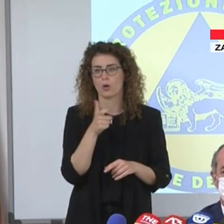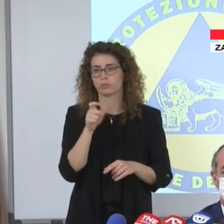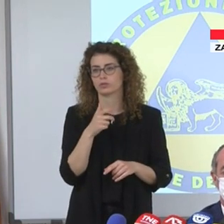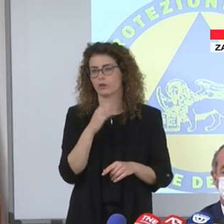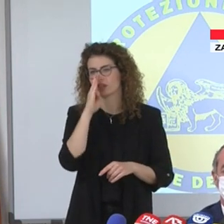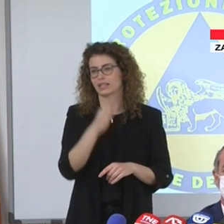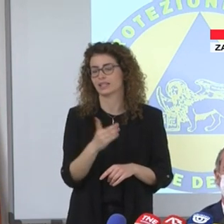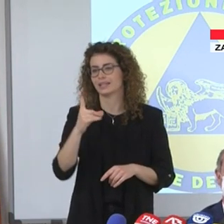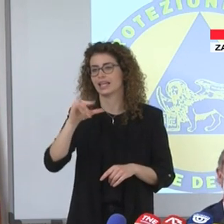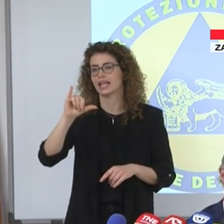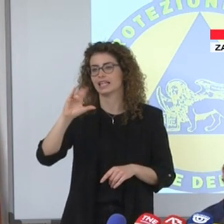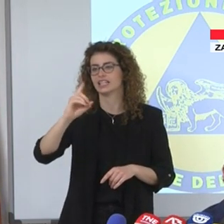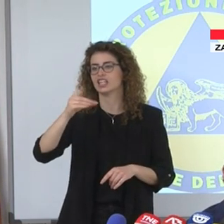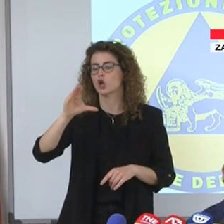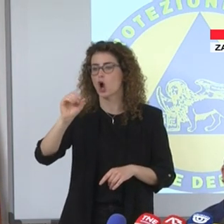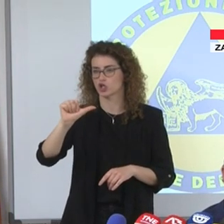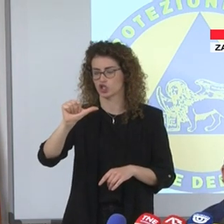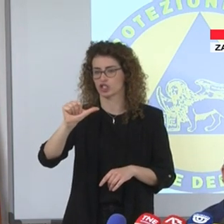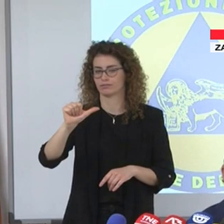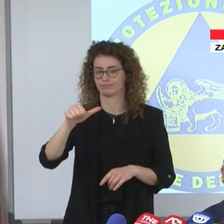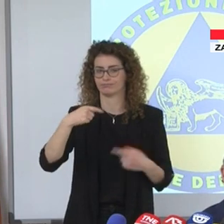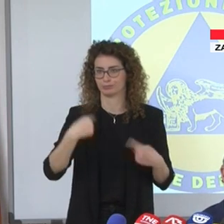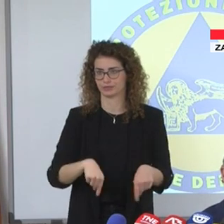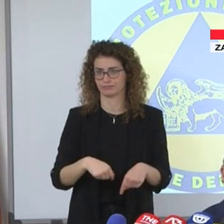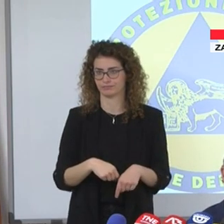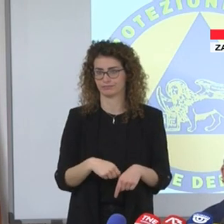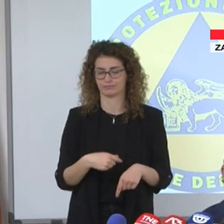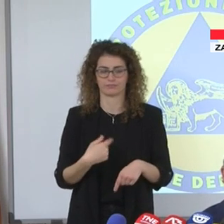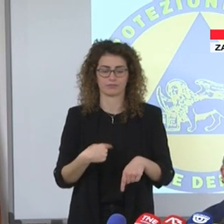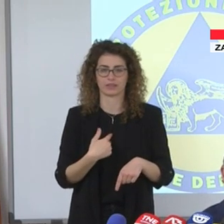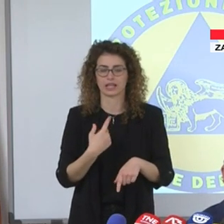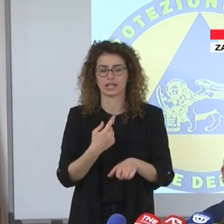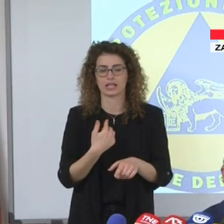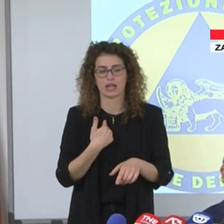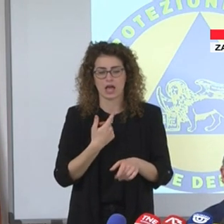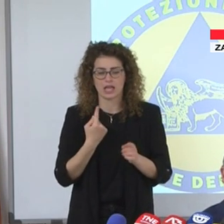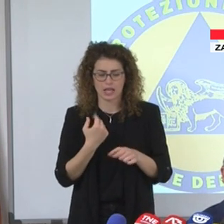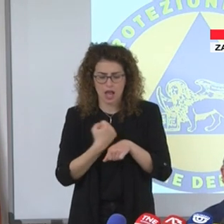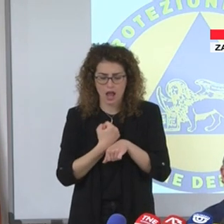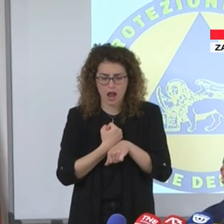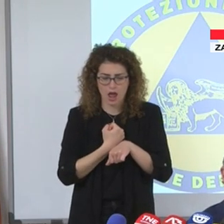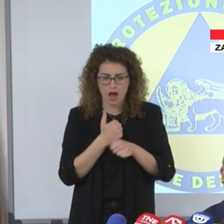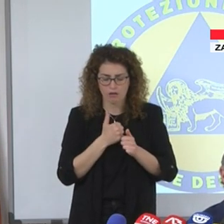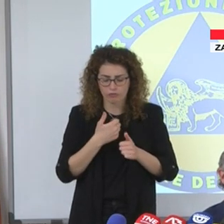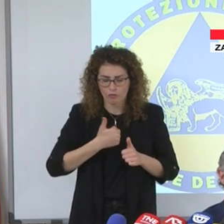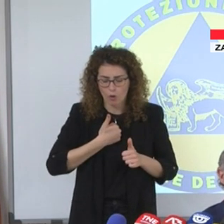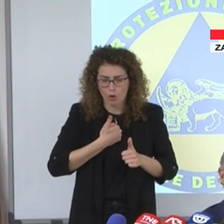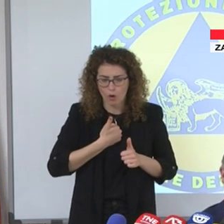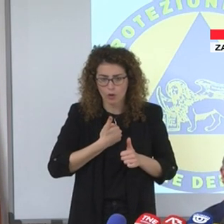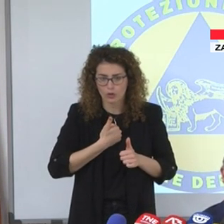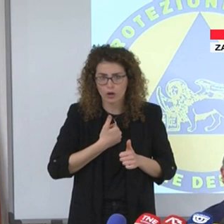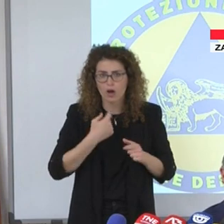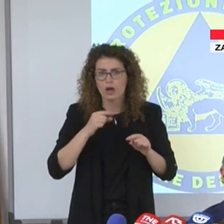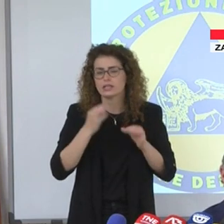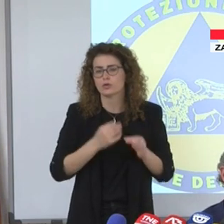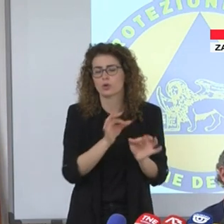la Digos. Cioè il segno dei tempi è questo, no? Fare il tuo dovere, c'è sempre qualcuno che ha qualcosa da dire. Se io vi dico adesso dovete